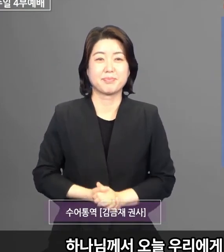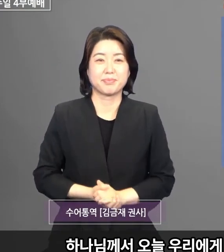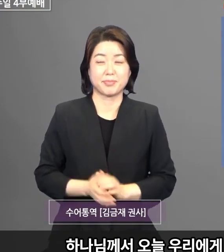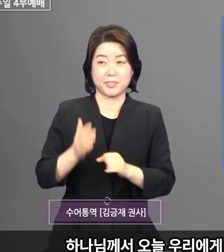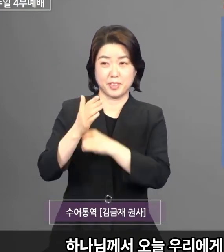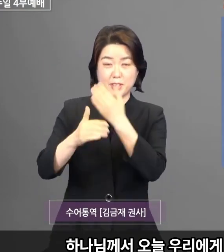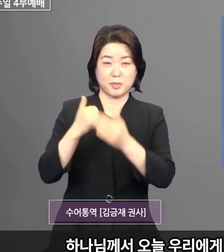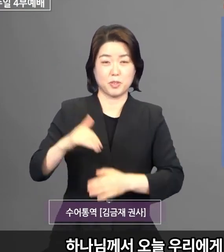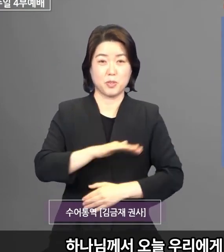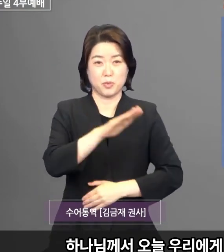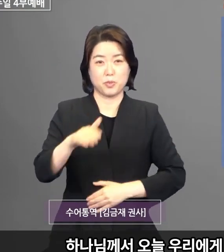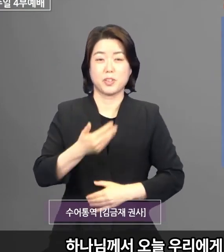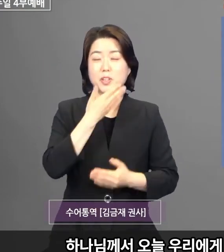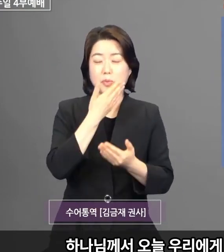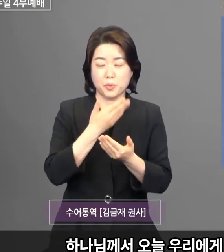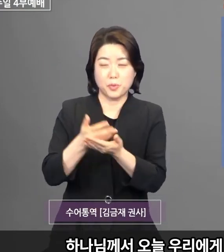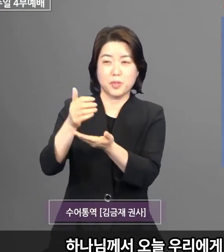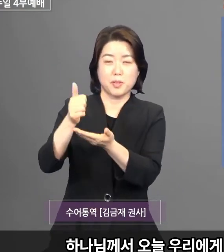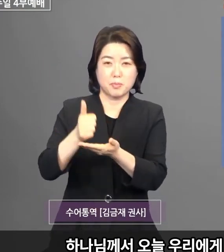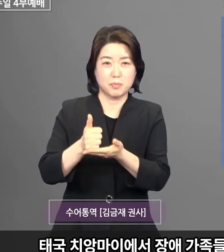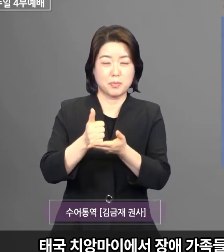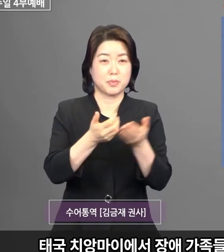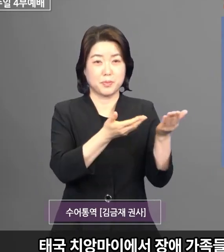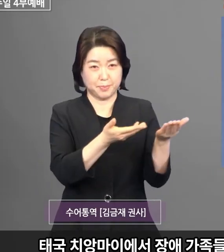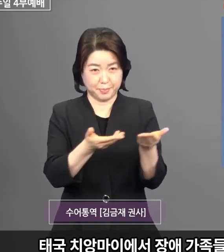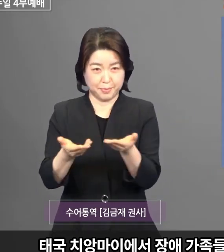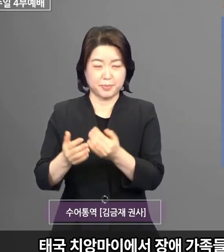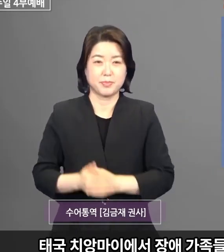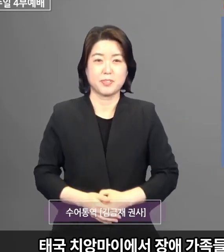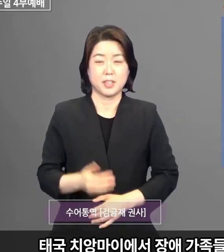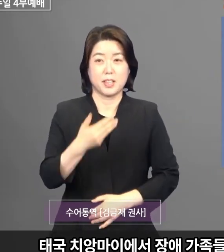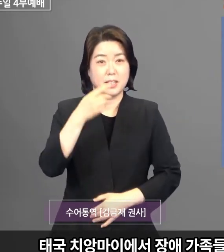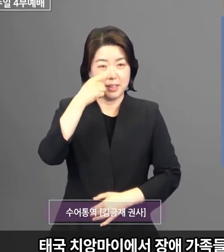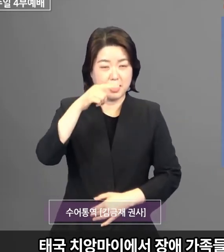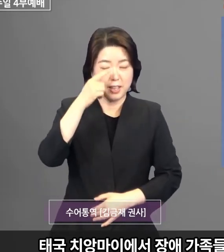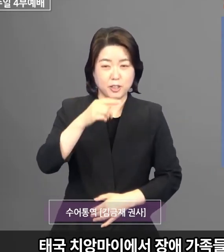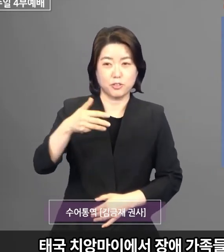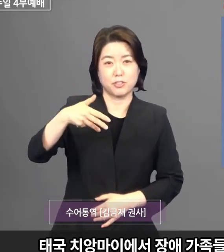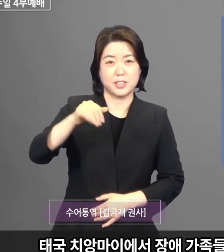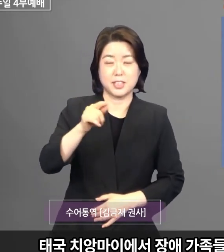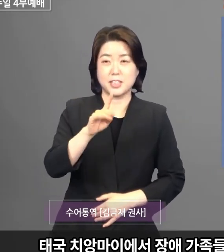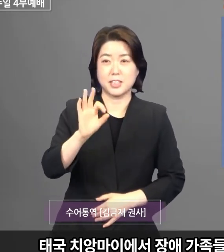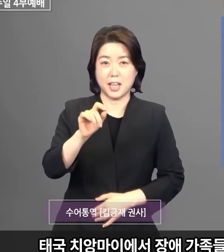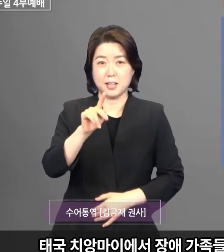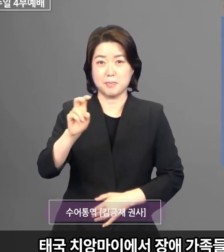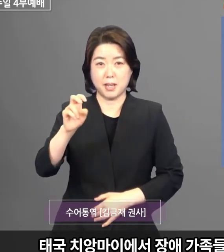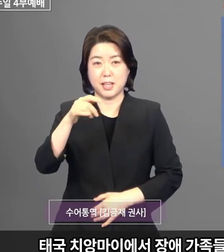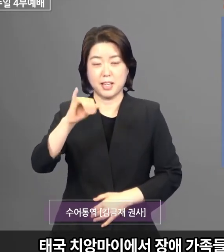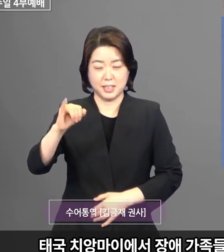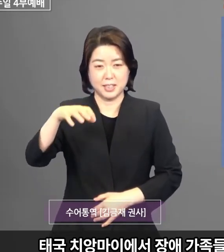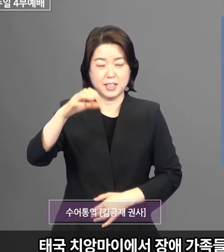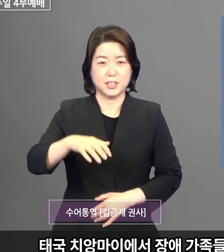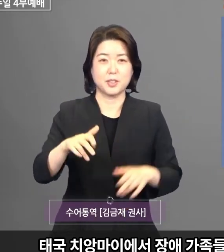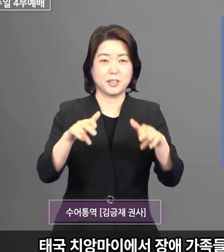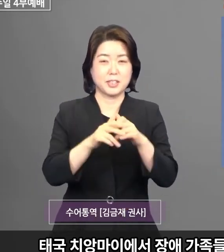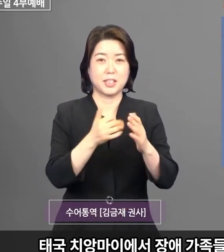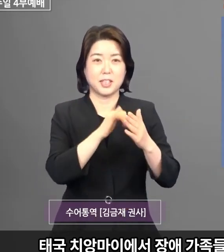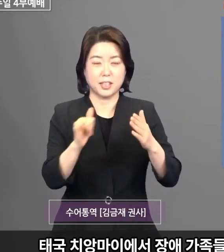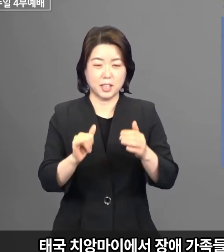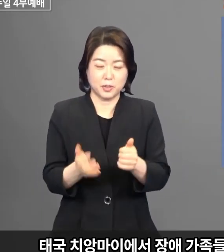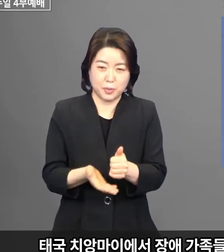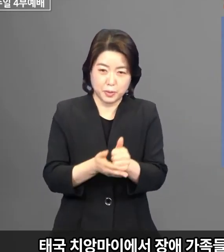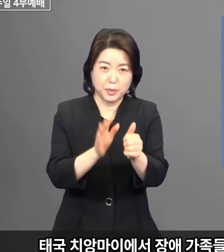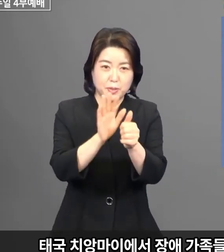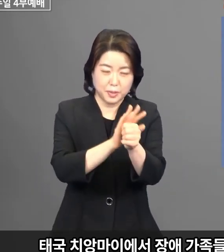하나님께서 오늘 우리에게 귀한 분을 보내주셨습니다. 태국 치앙마이에서 장애 가족들을 섬기며